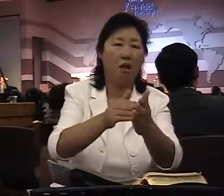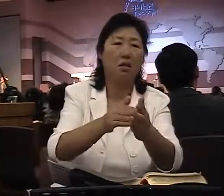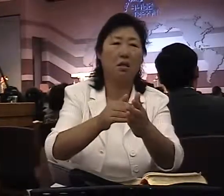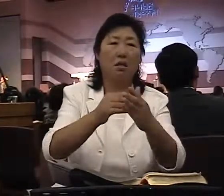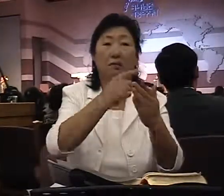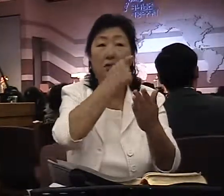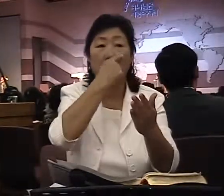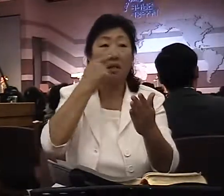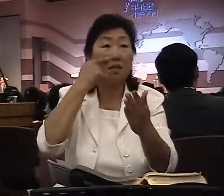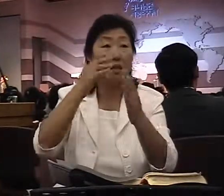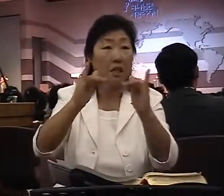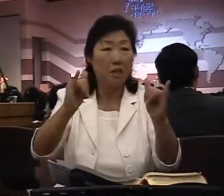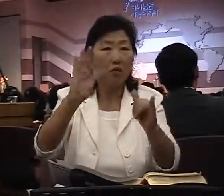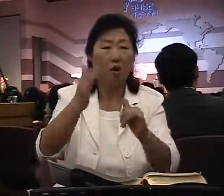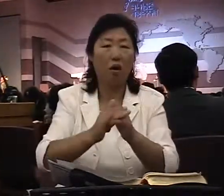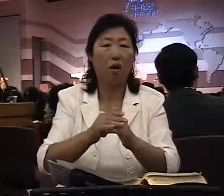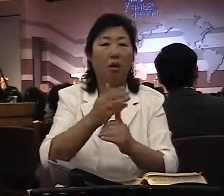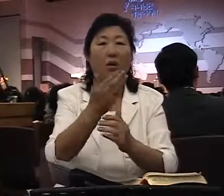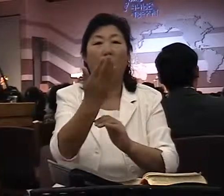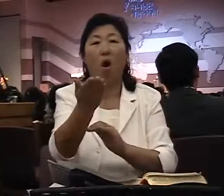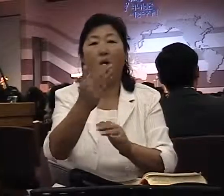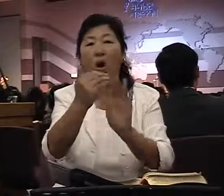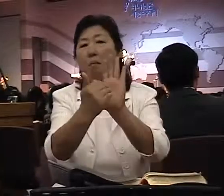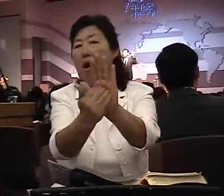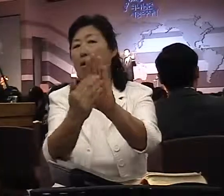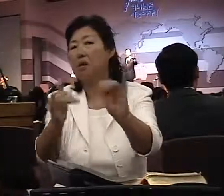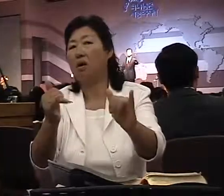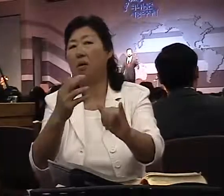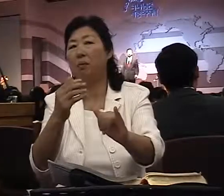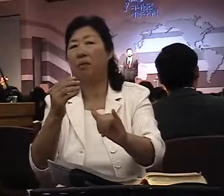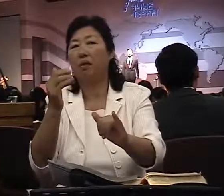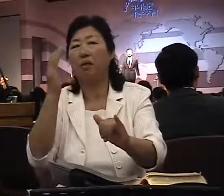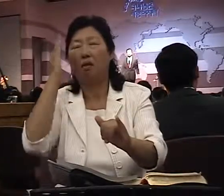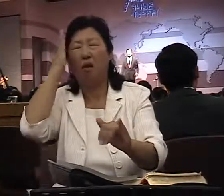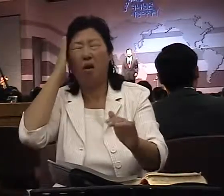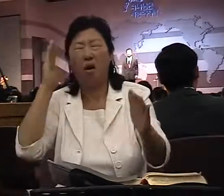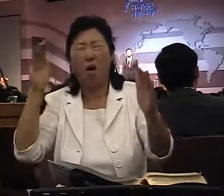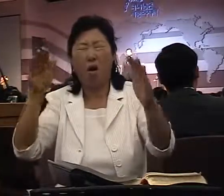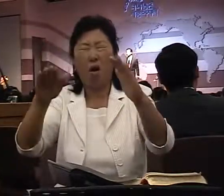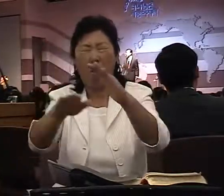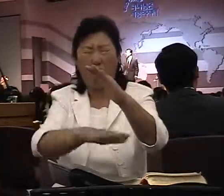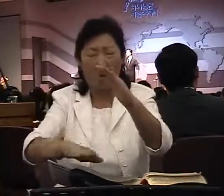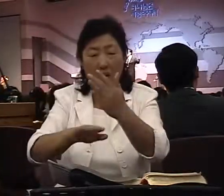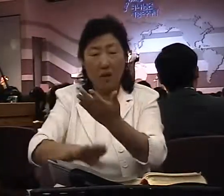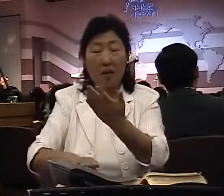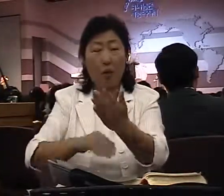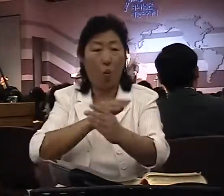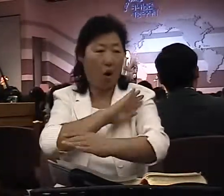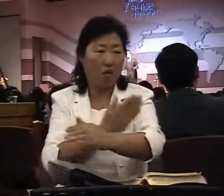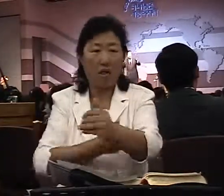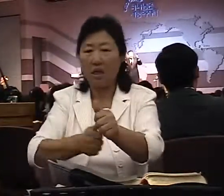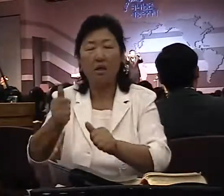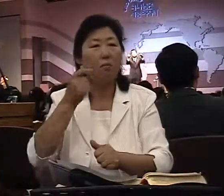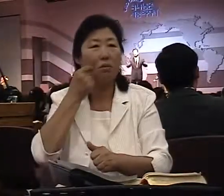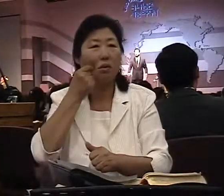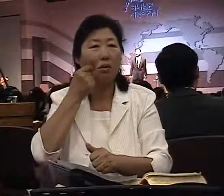너를 막을 자 없으리라. 음부의 권세가 이기지 못하리라. 예수 그리스도의 승리가 네 승리가